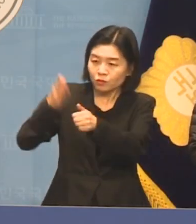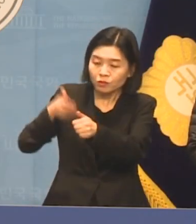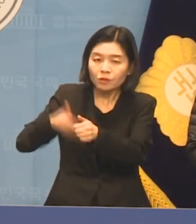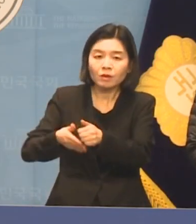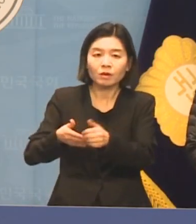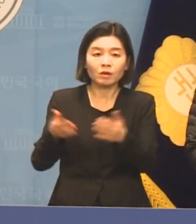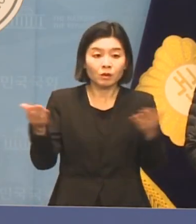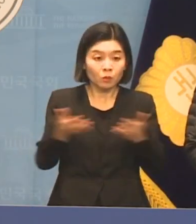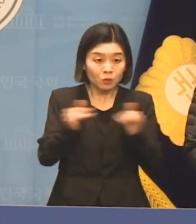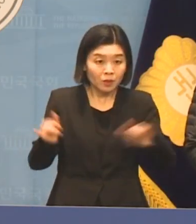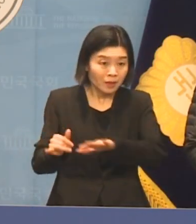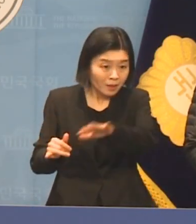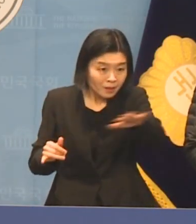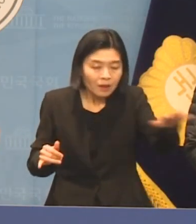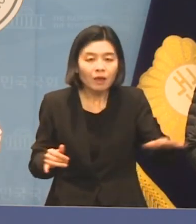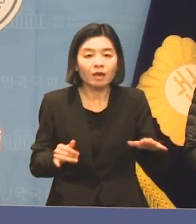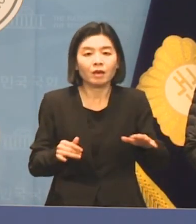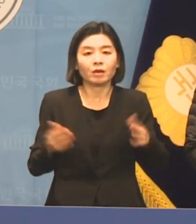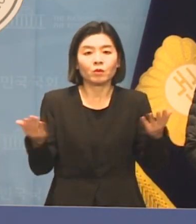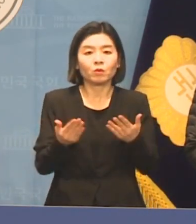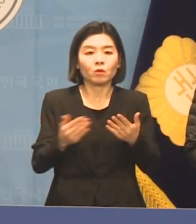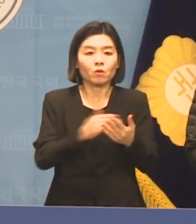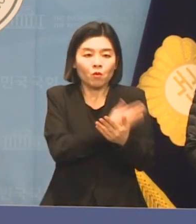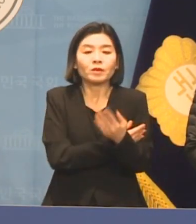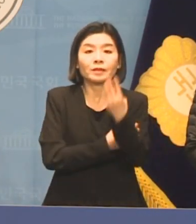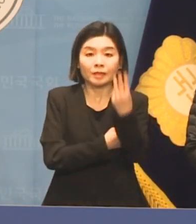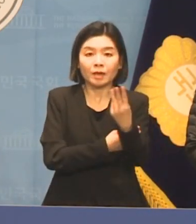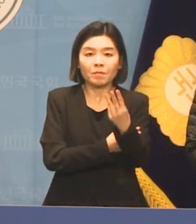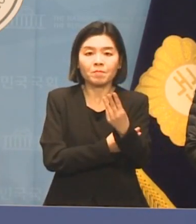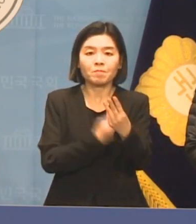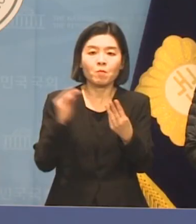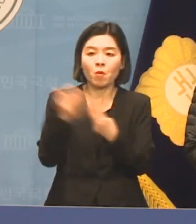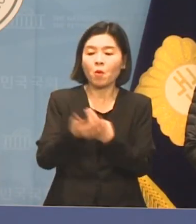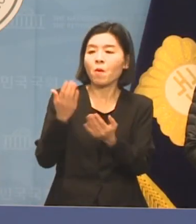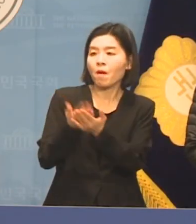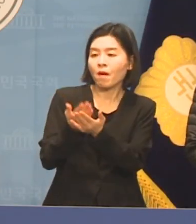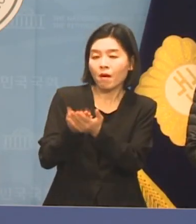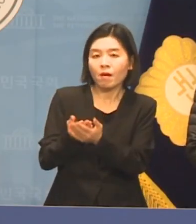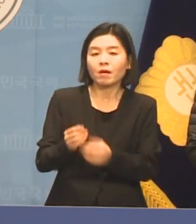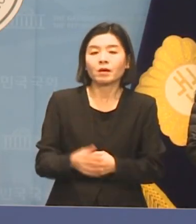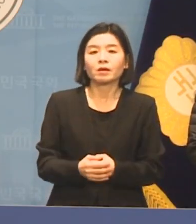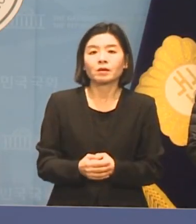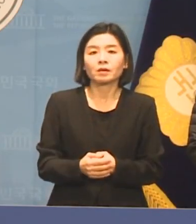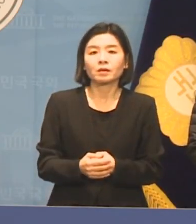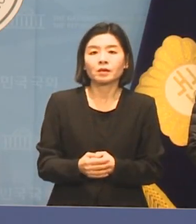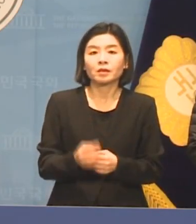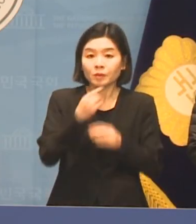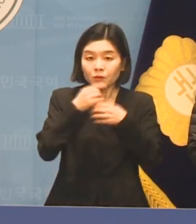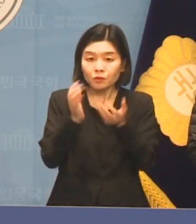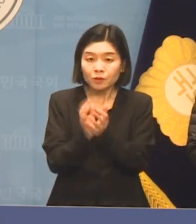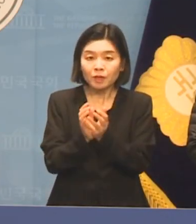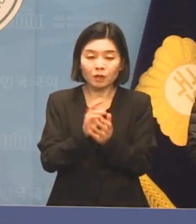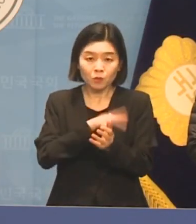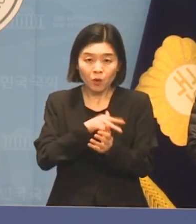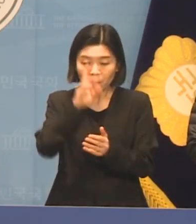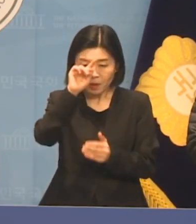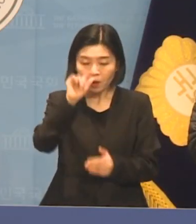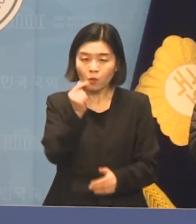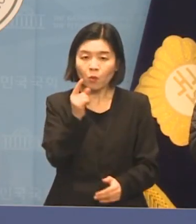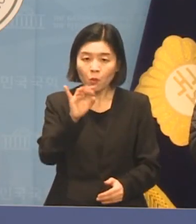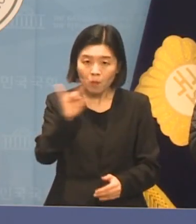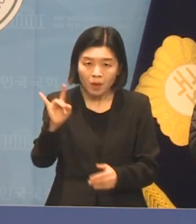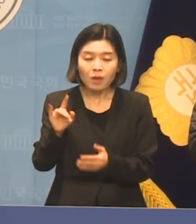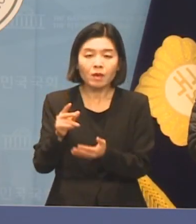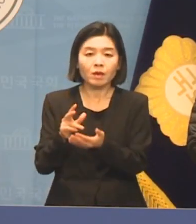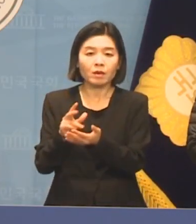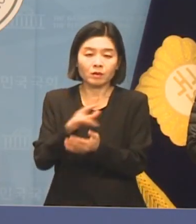노동상권을 온전하게 보장하라. 지난 17일 더불어민주당 박홍배 의원이 노동조합법